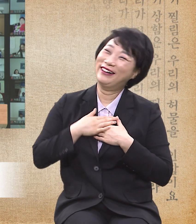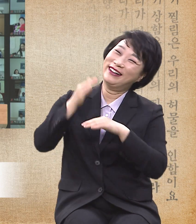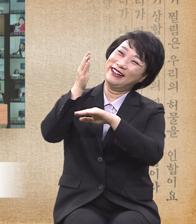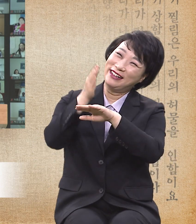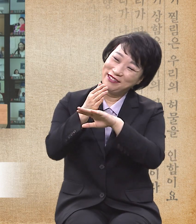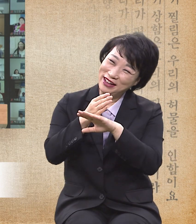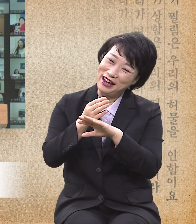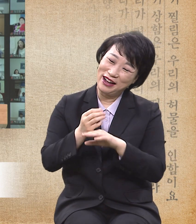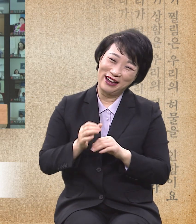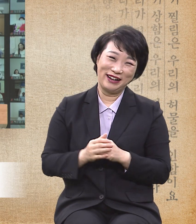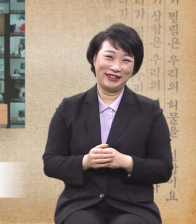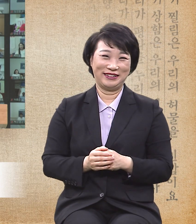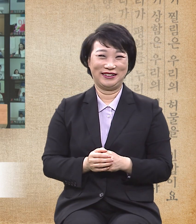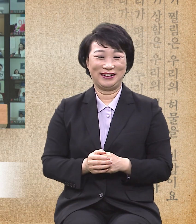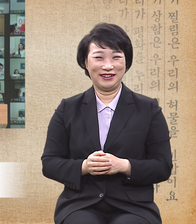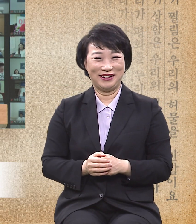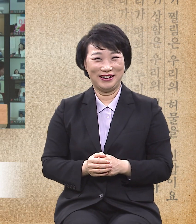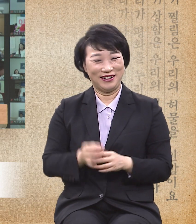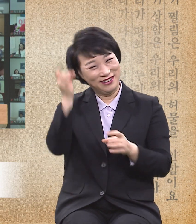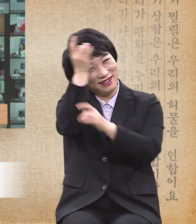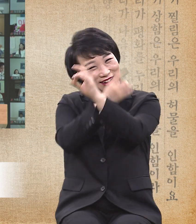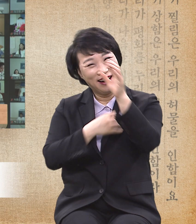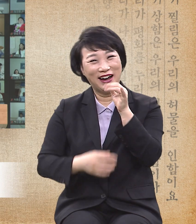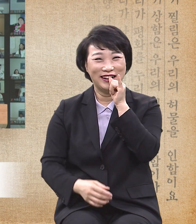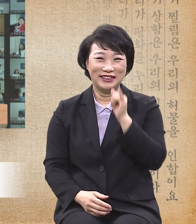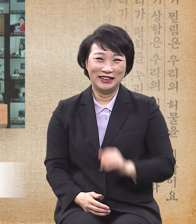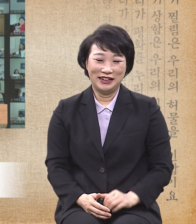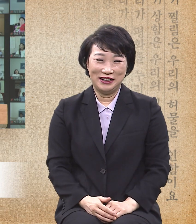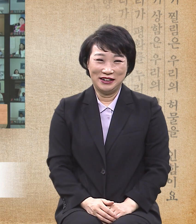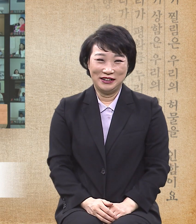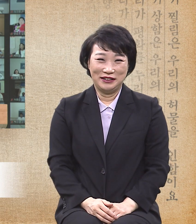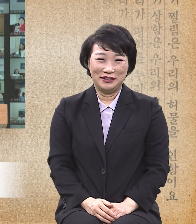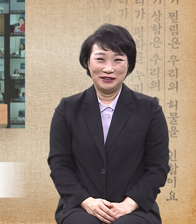그 말이고. 얼마나 위대한 역사냐.